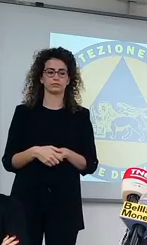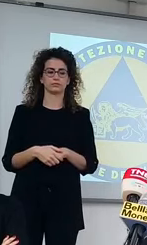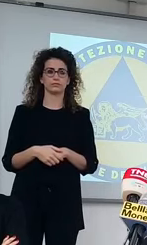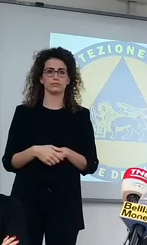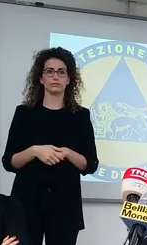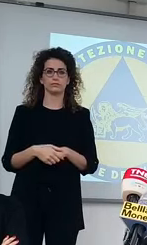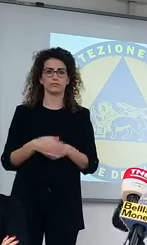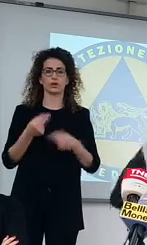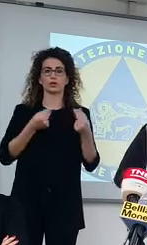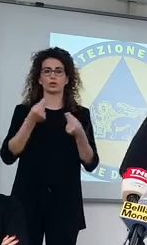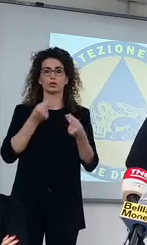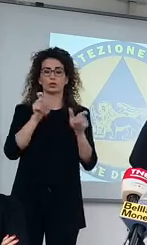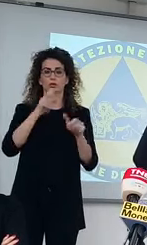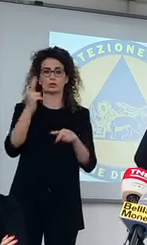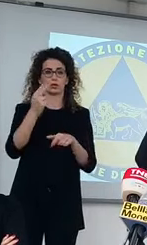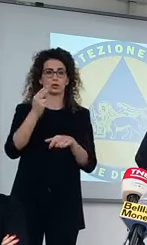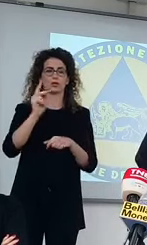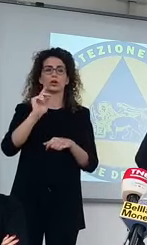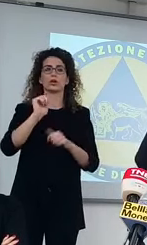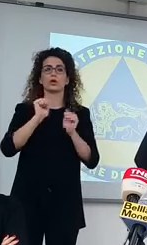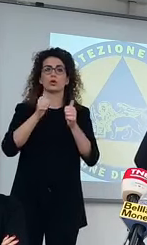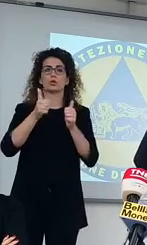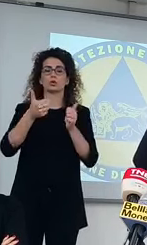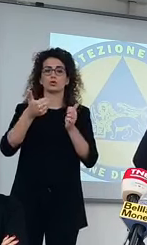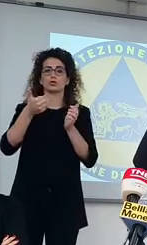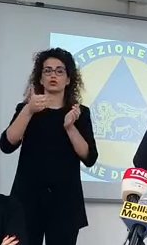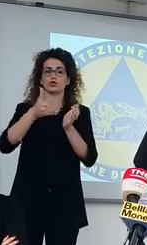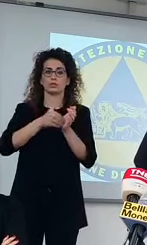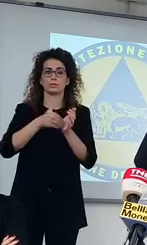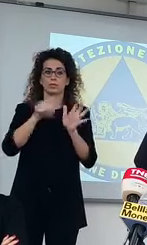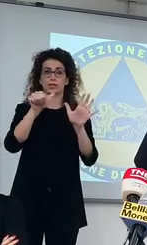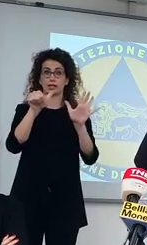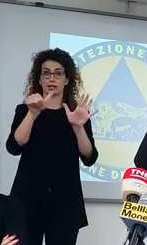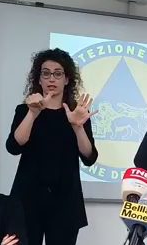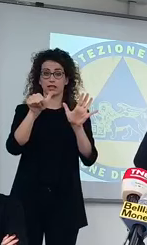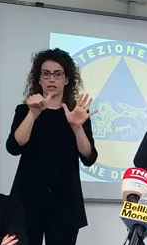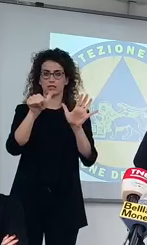Totale dei decessi 11.600, invariato.